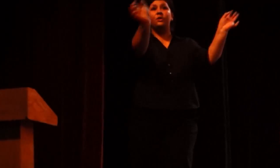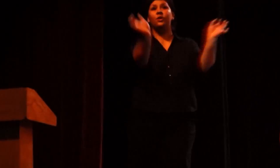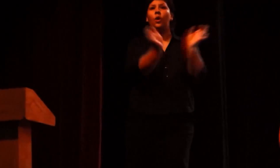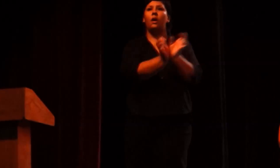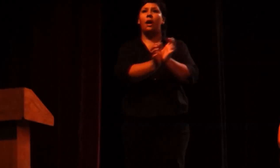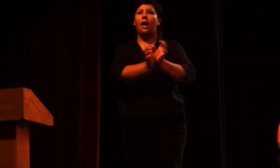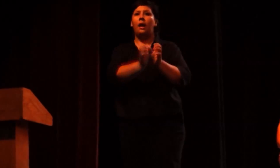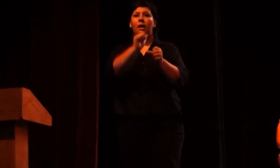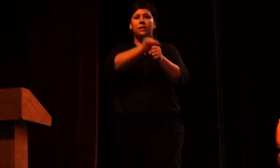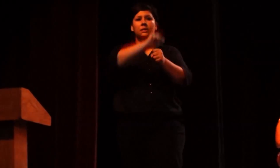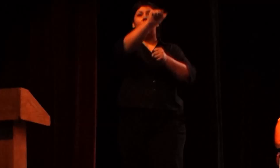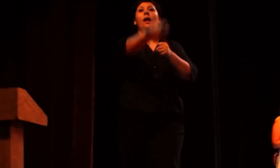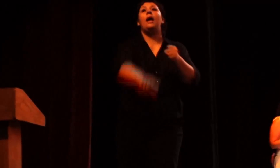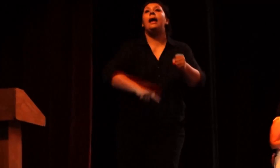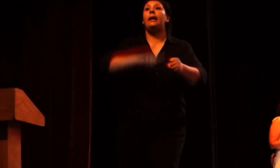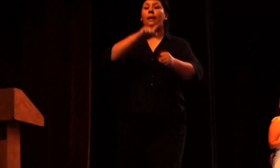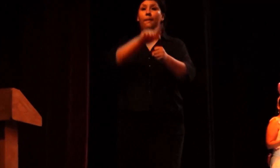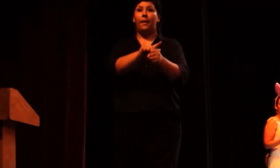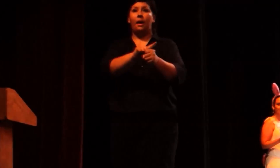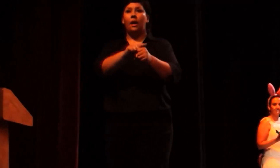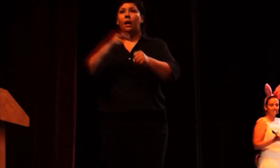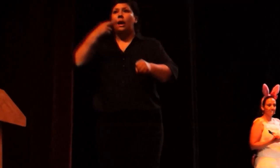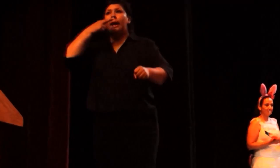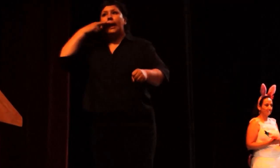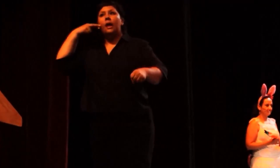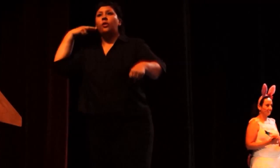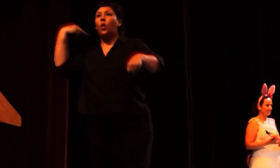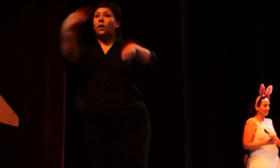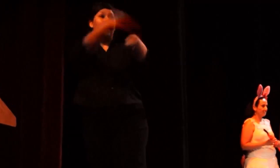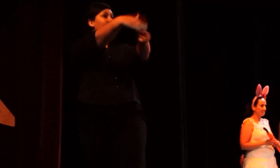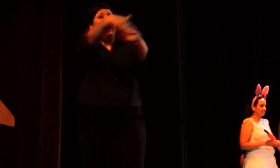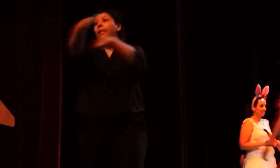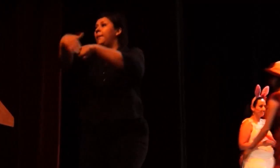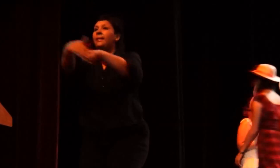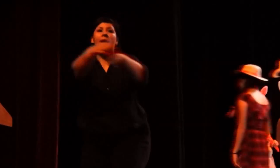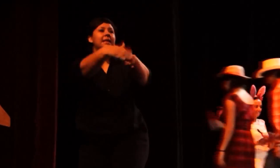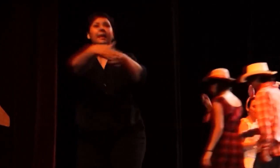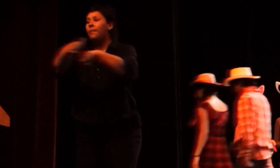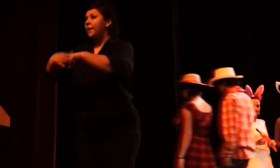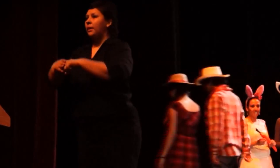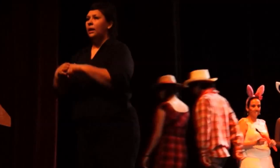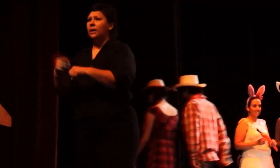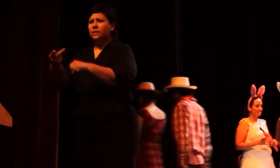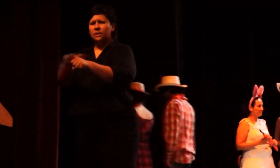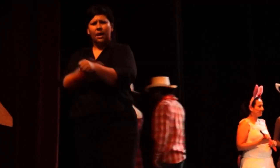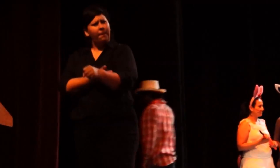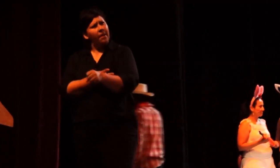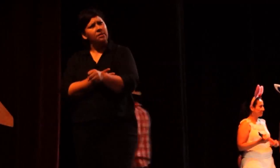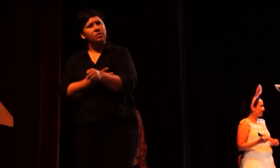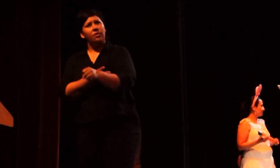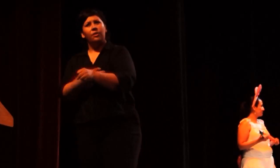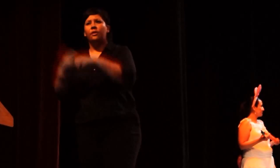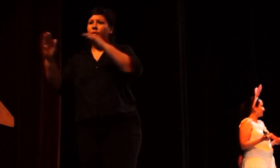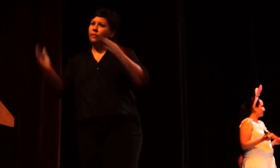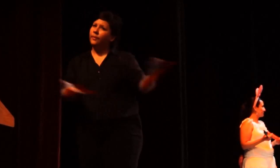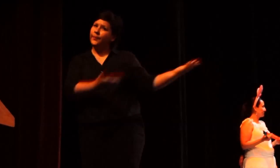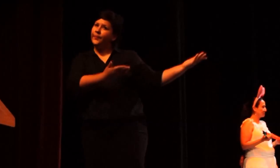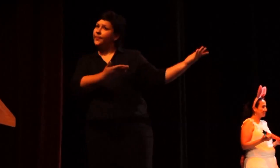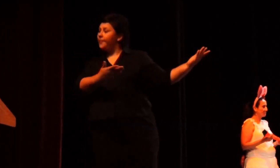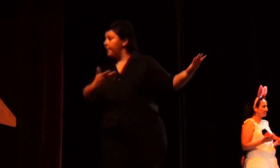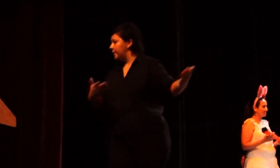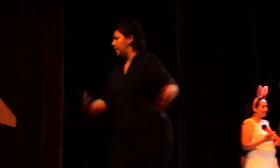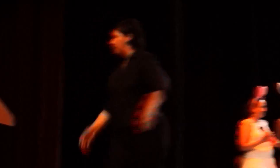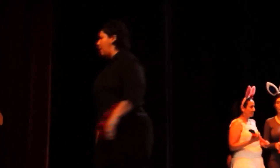Así el ratón y la ratona se dirigieron hacia los corrales para advertir a los animales. ¿Y qué